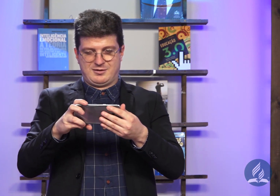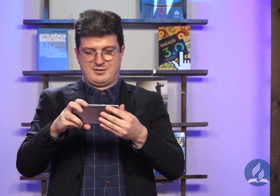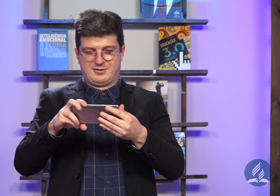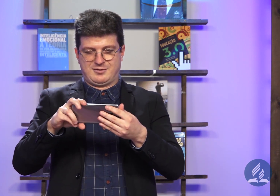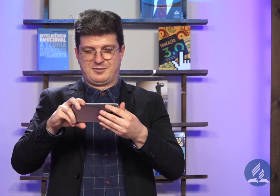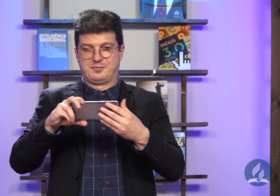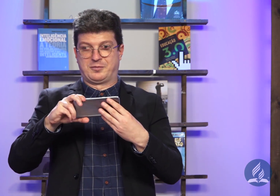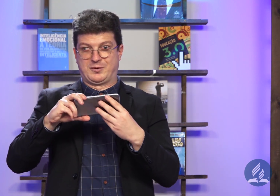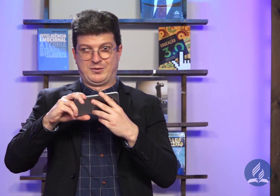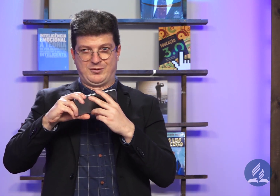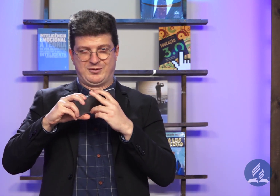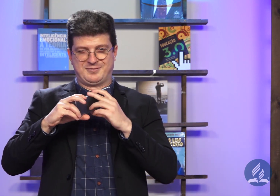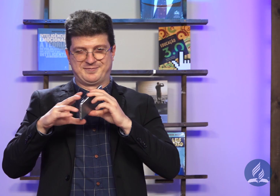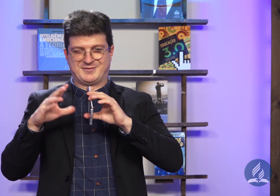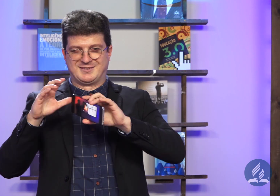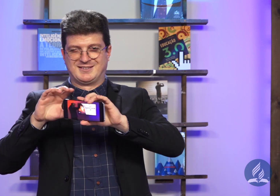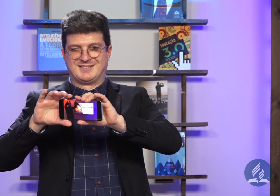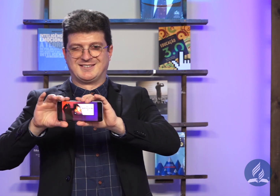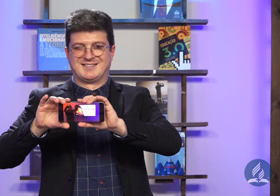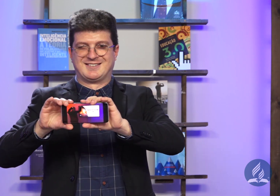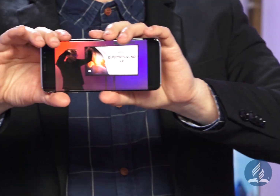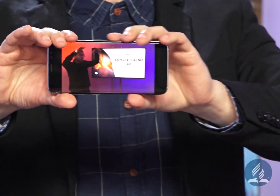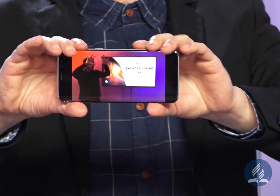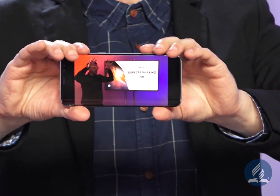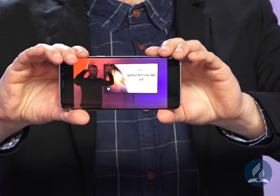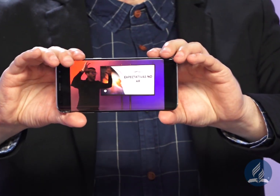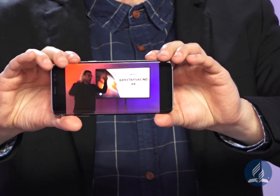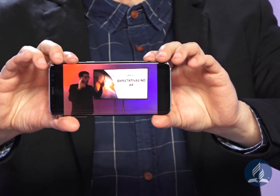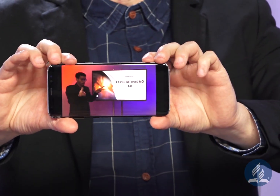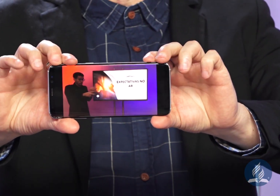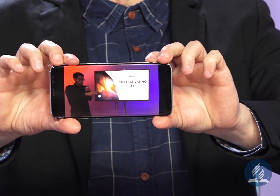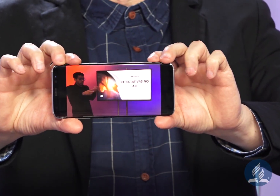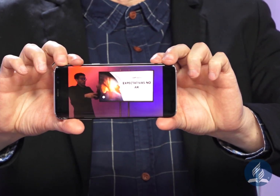E olha só, já está aparecendo o vídeo Libras.